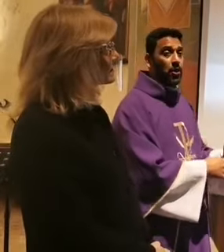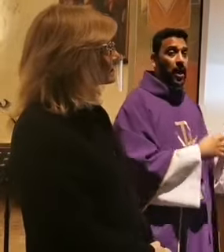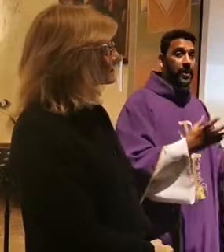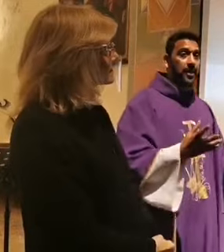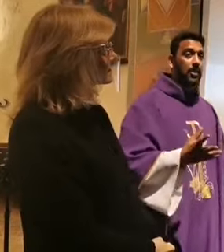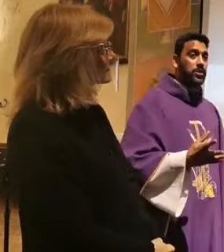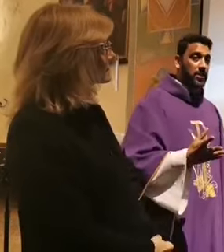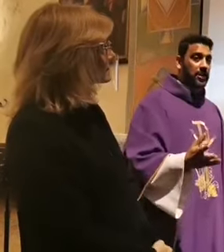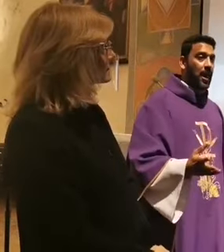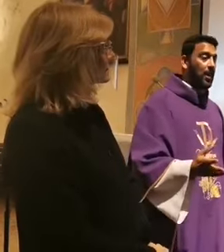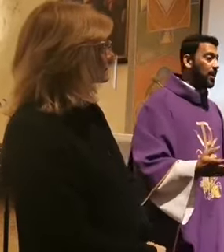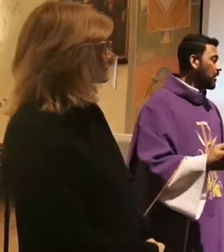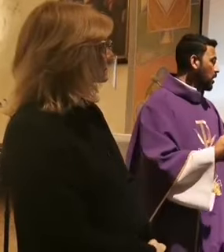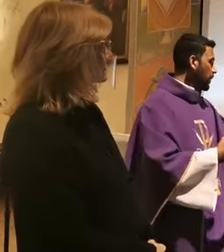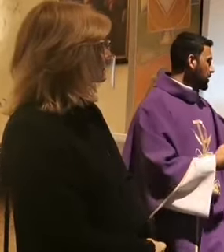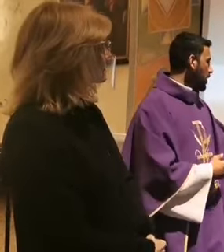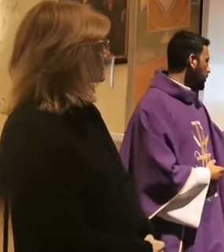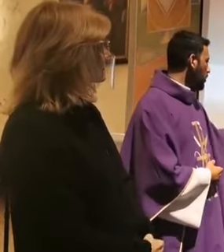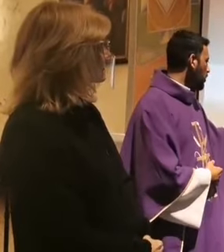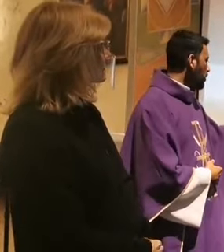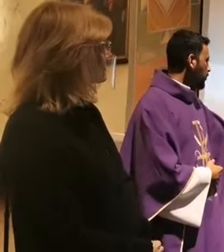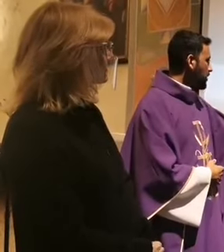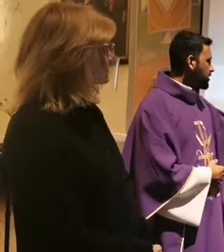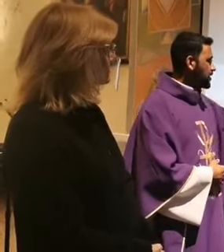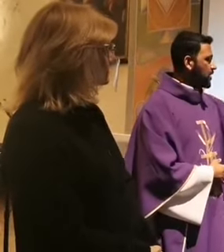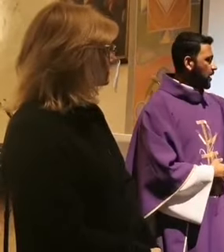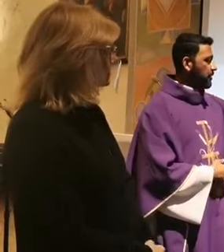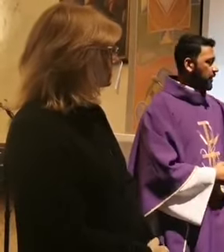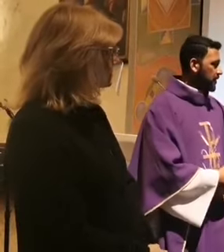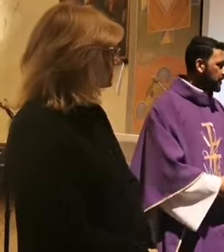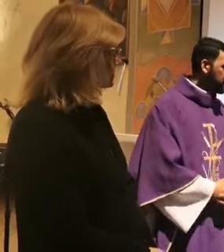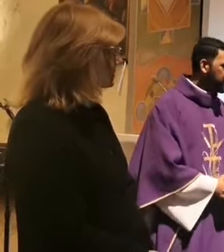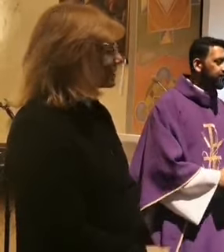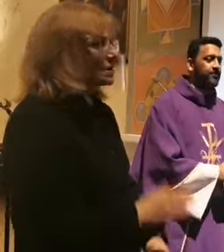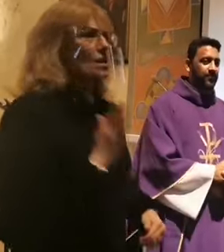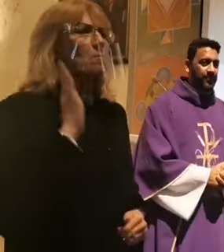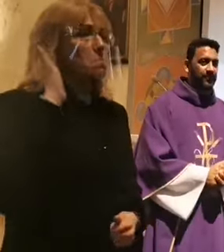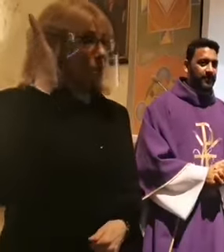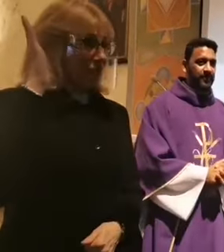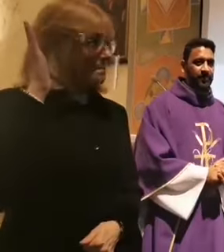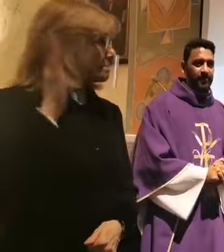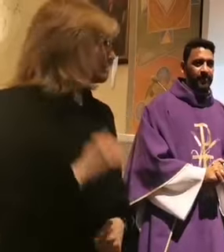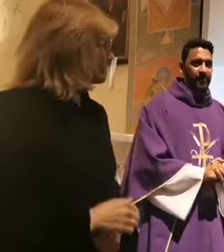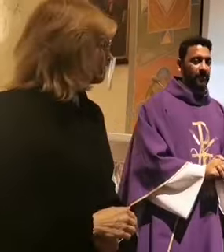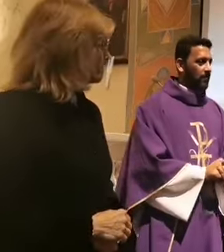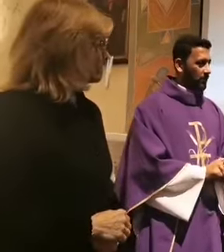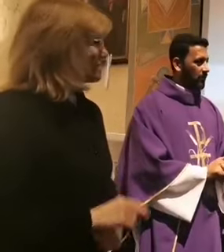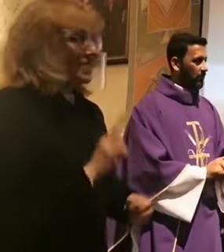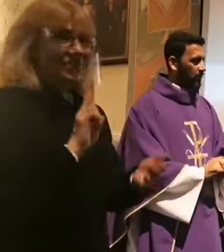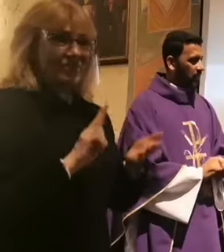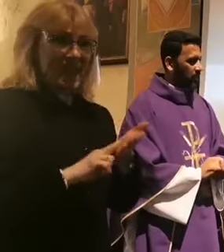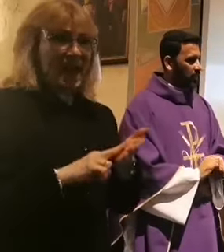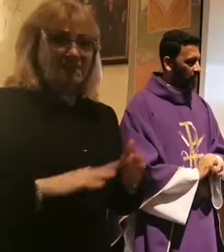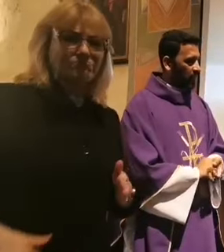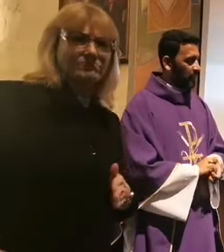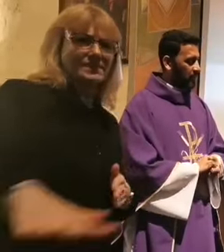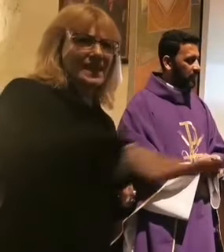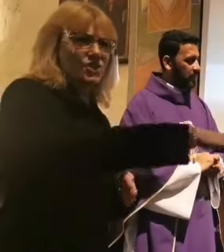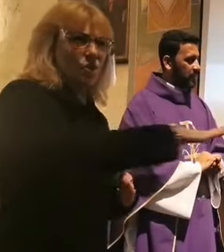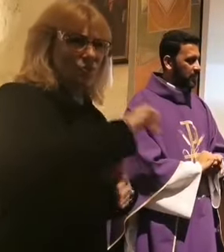attività missionaria occidentale, per esempio Francis Xavier. Potem na terytorium